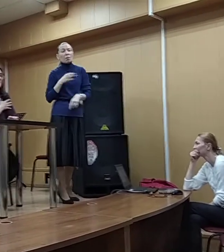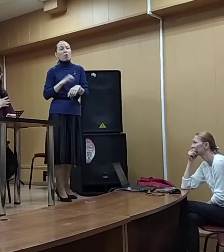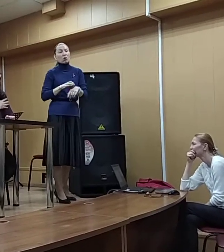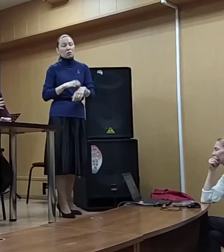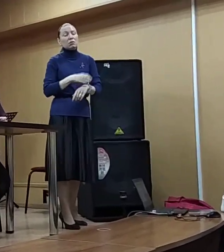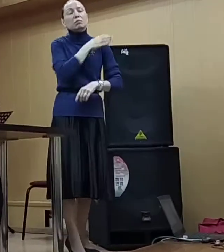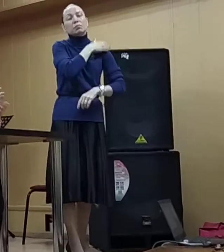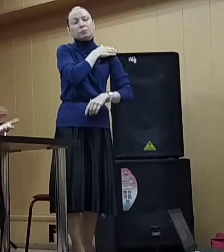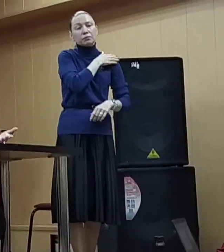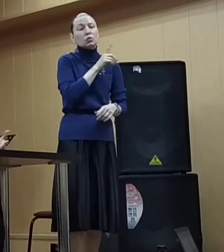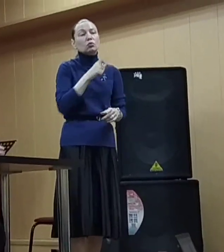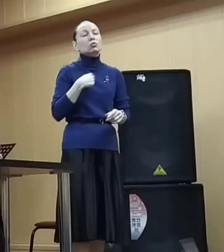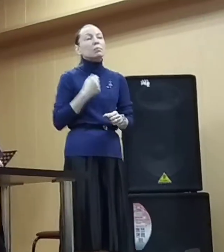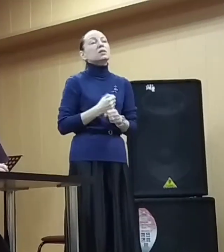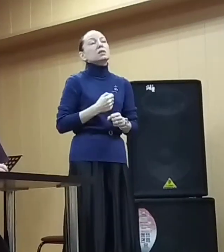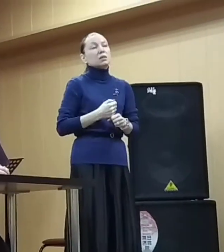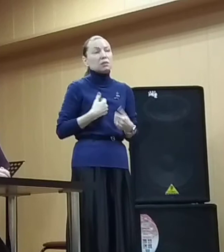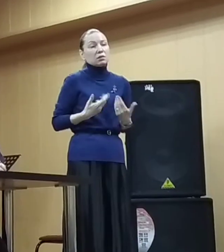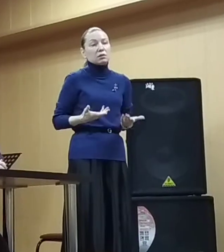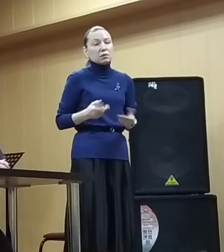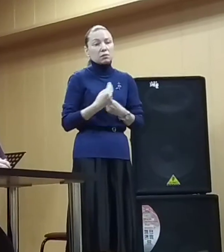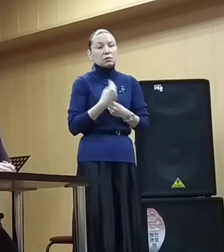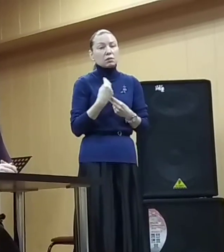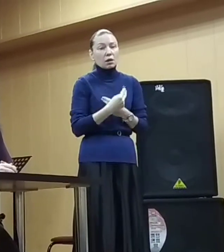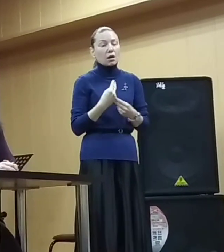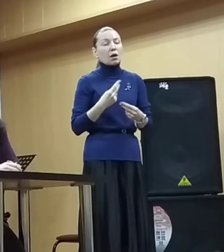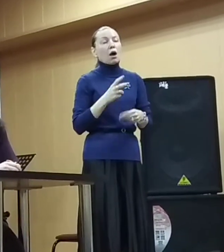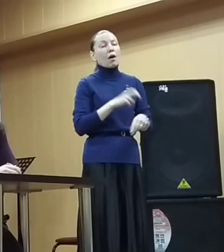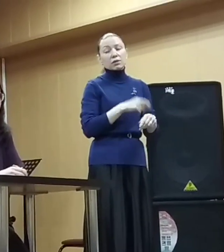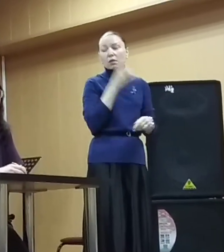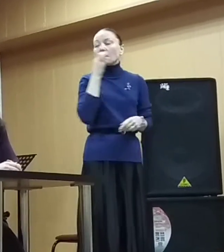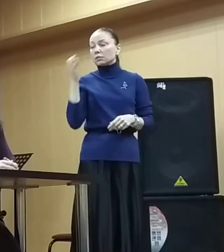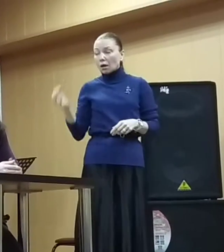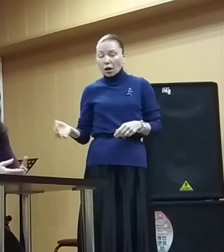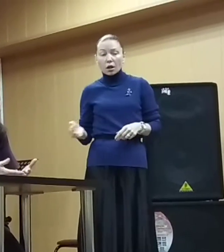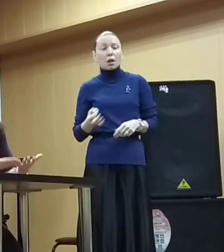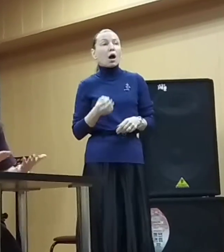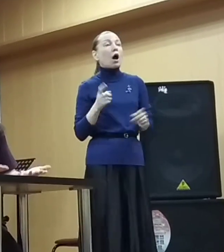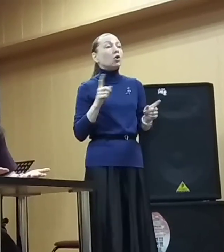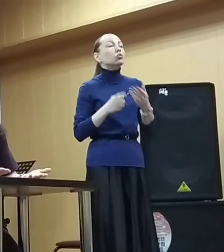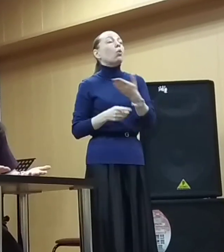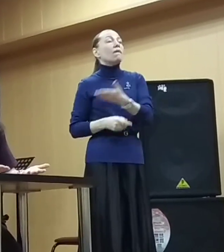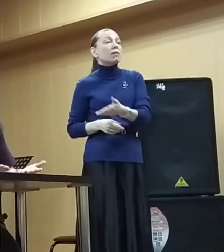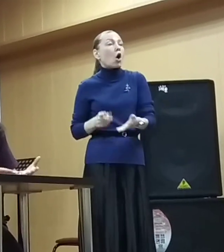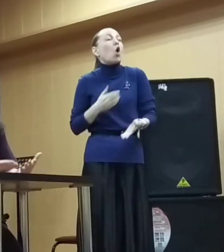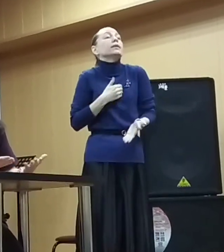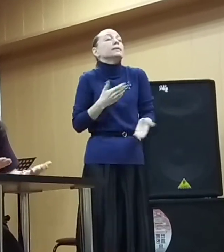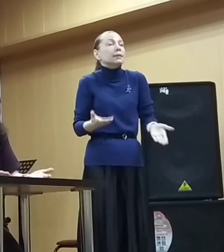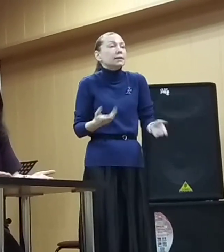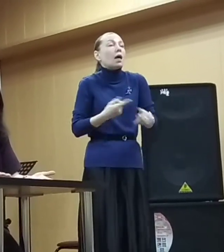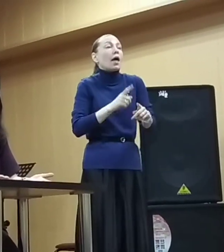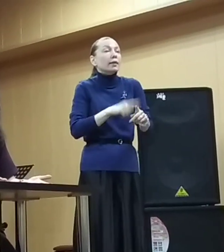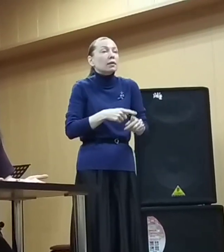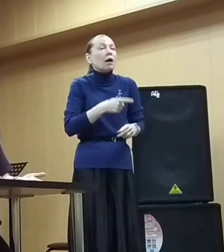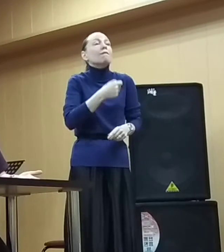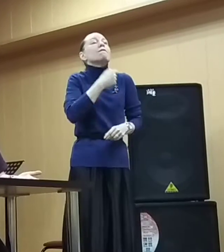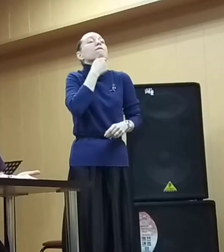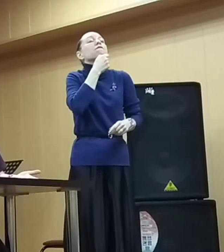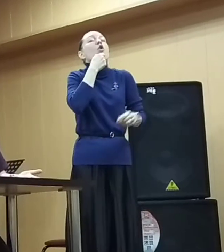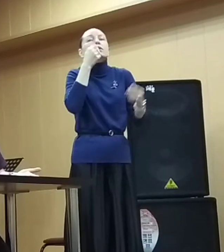меня болит плечо, что можно сделать, мне врач сказал, а что вы хотите? Это возраст.